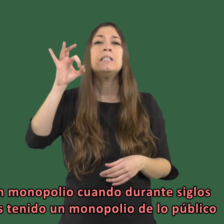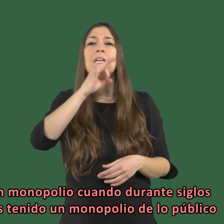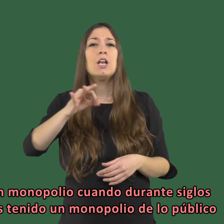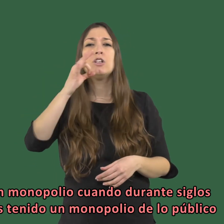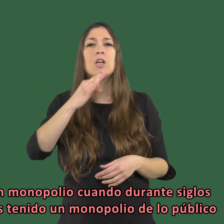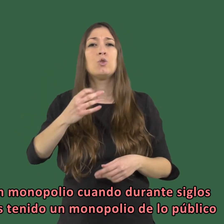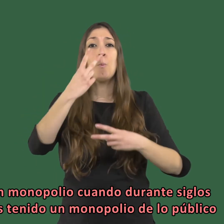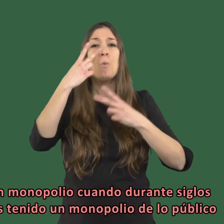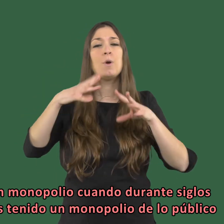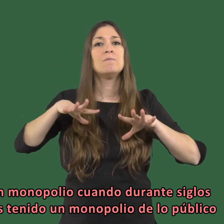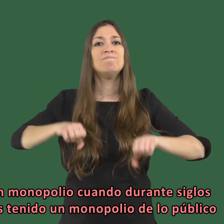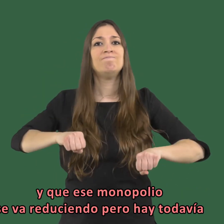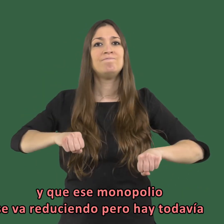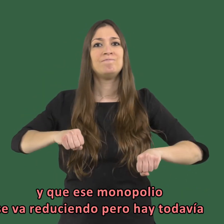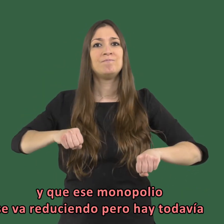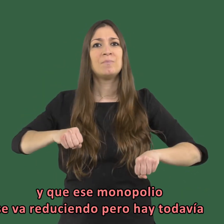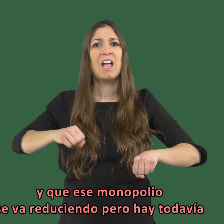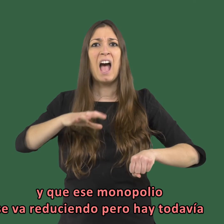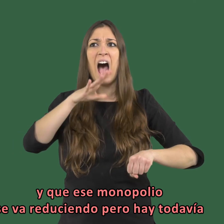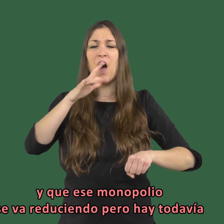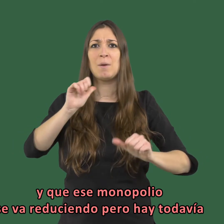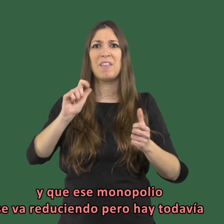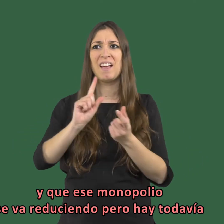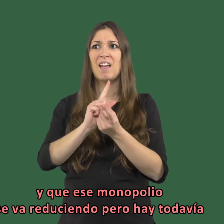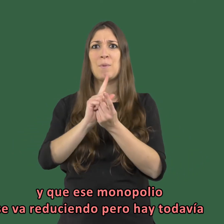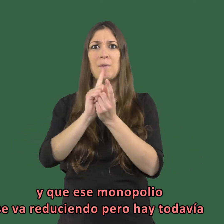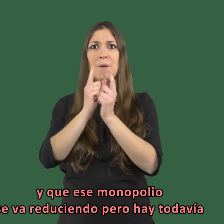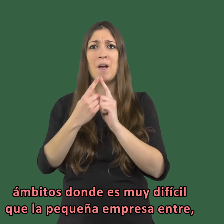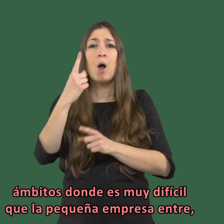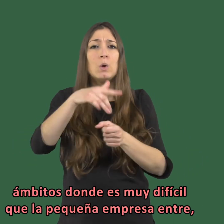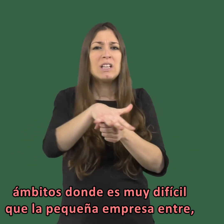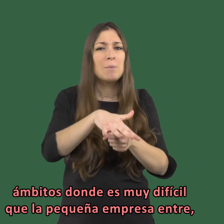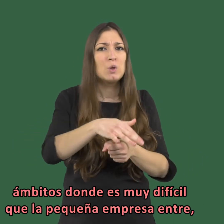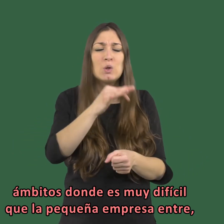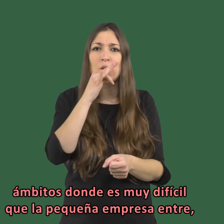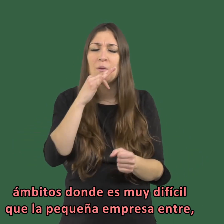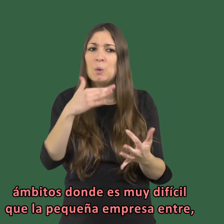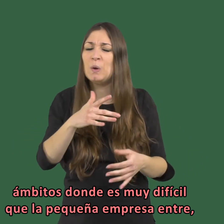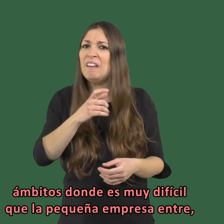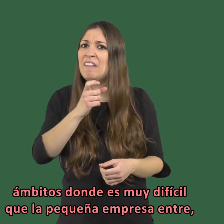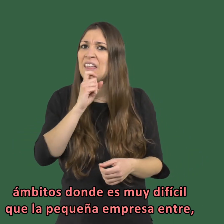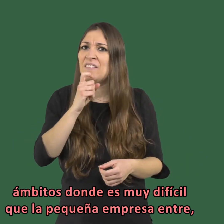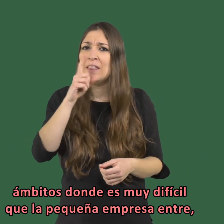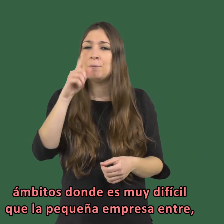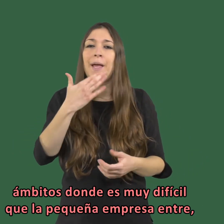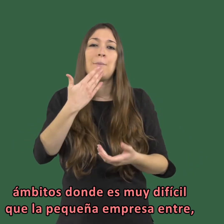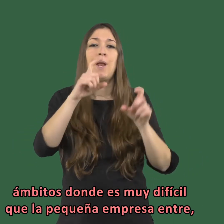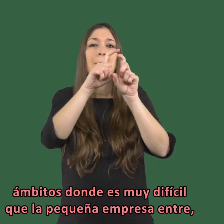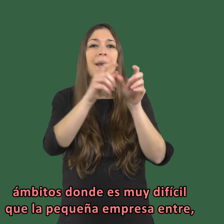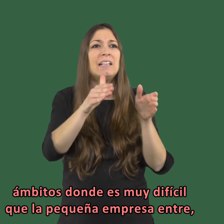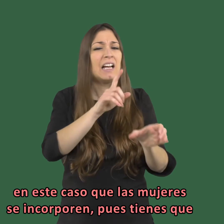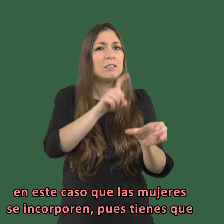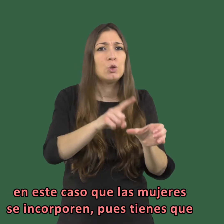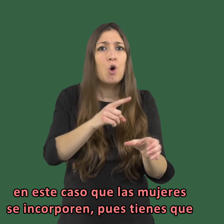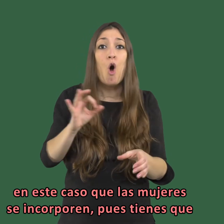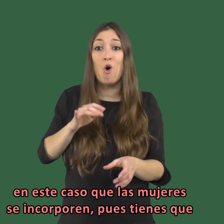tenido un monopolio de lo público y que ese monopolio se va reduciendo, pero hay todavía ámbitos donde es muy difícil, ¿no? que la pequeña empresa entre,